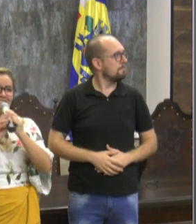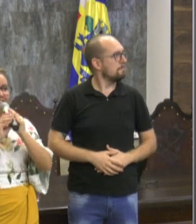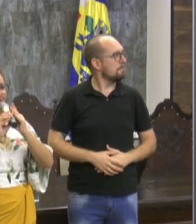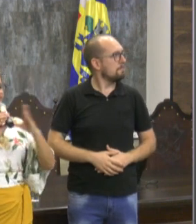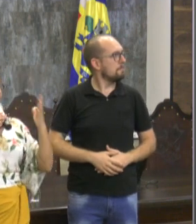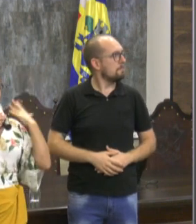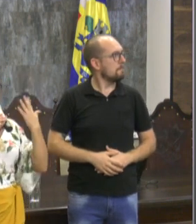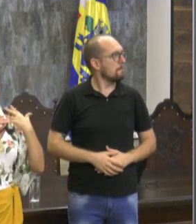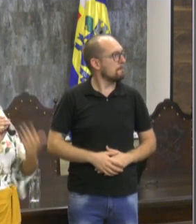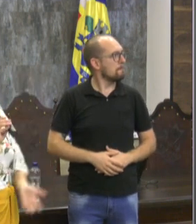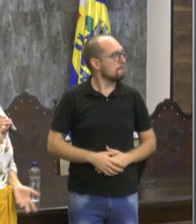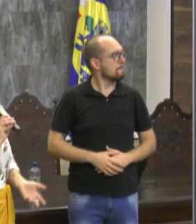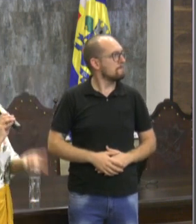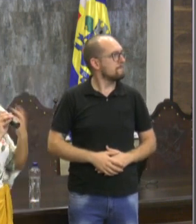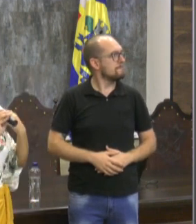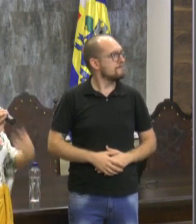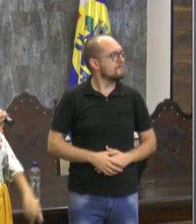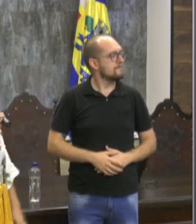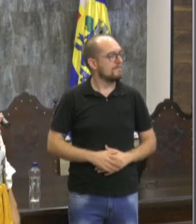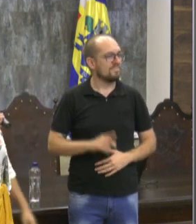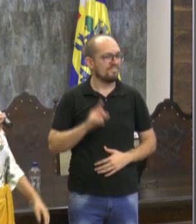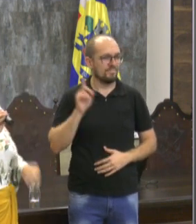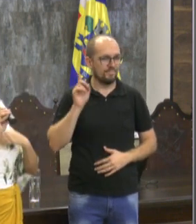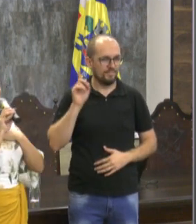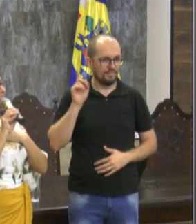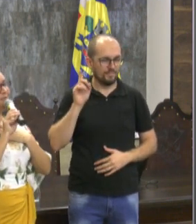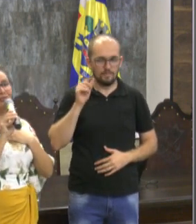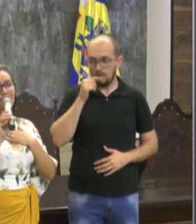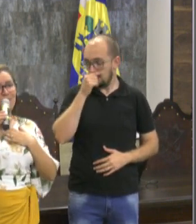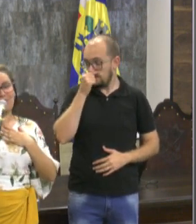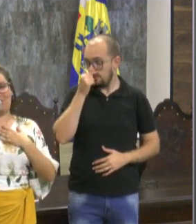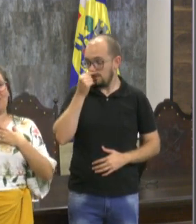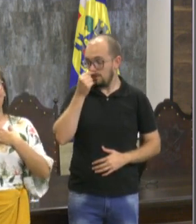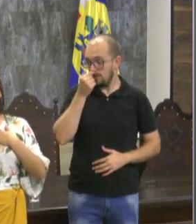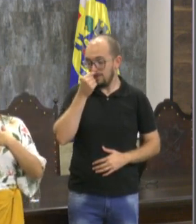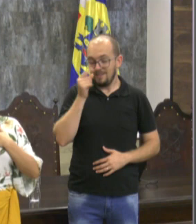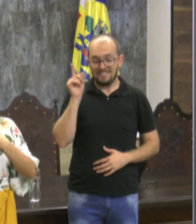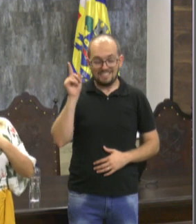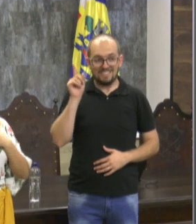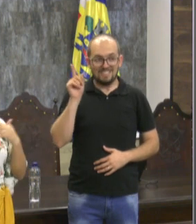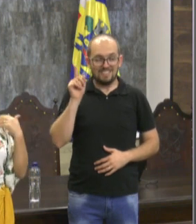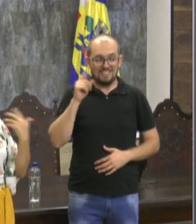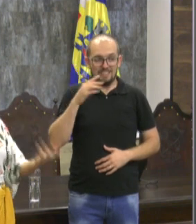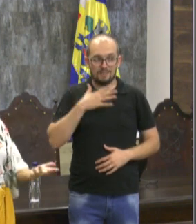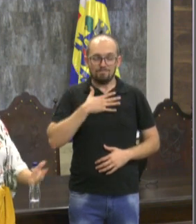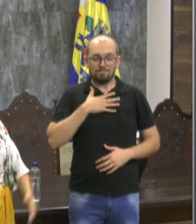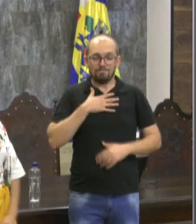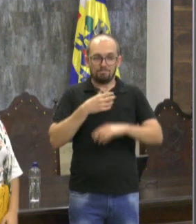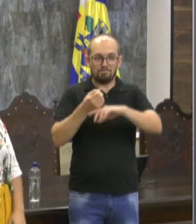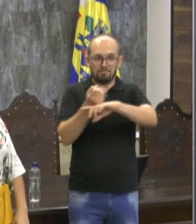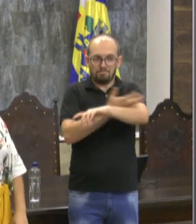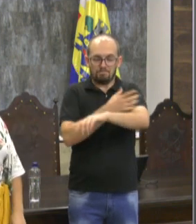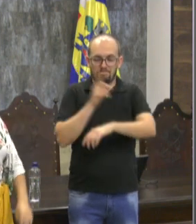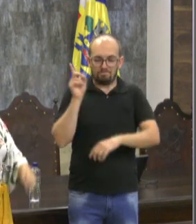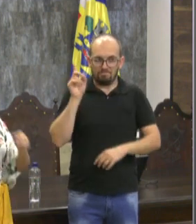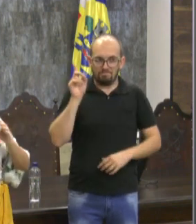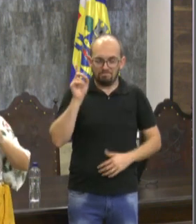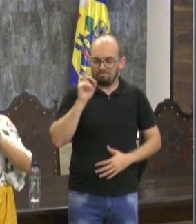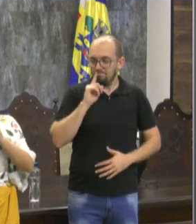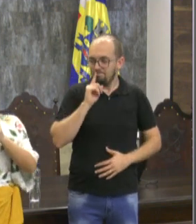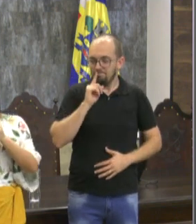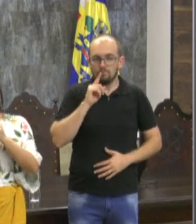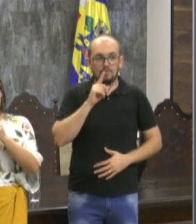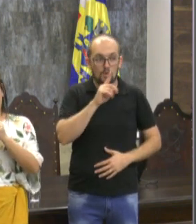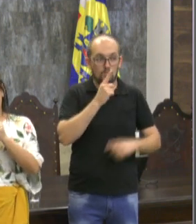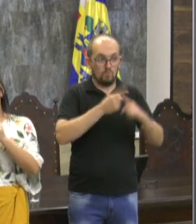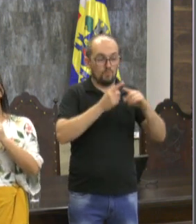Ai, gente, isso foi assim, pensem numa emoção e tripliquem. A nossa